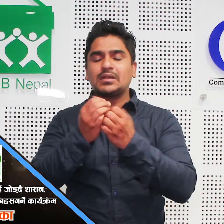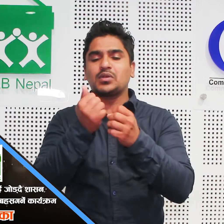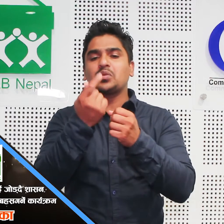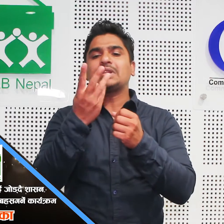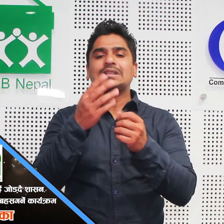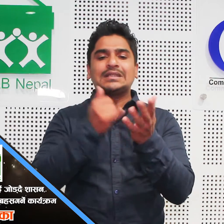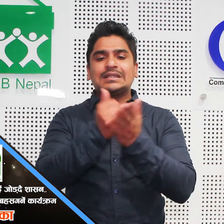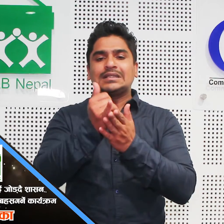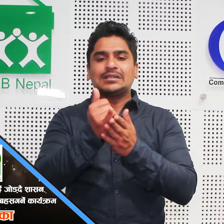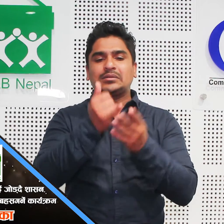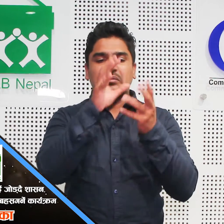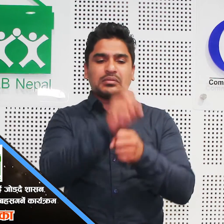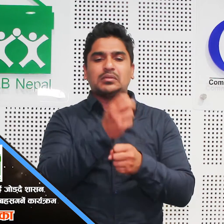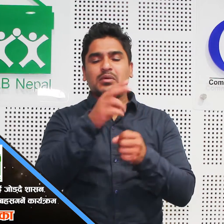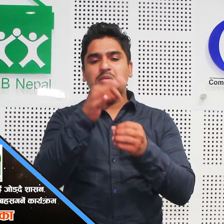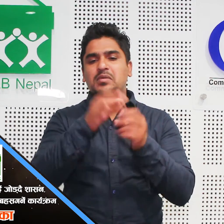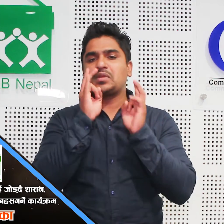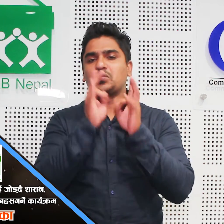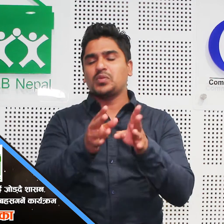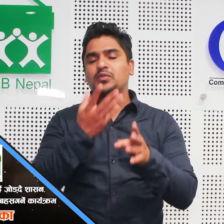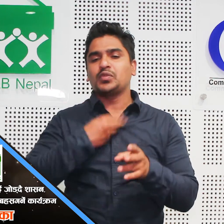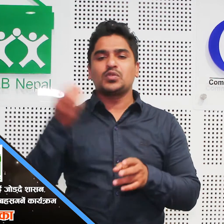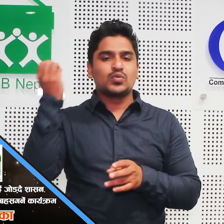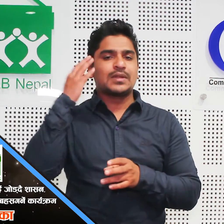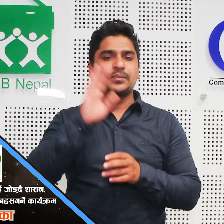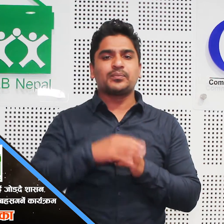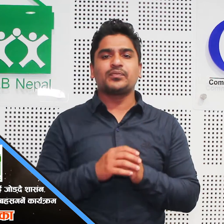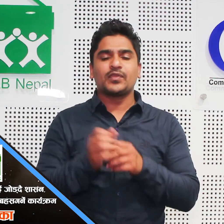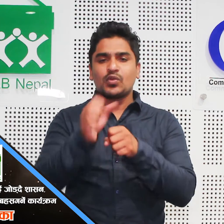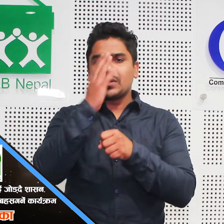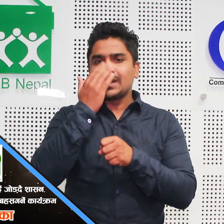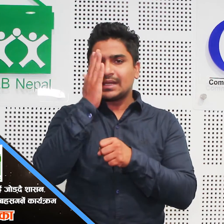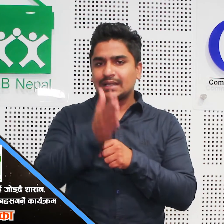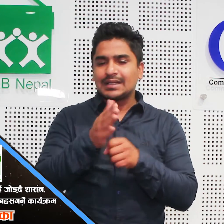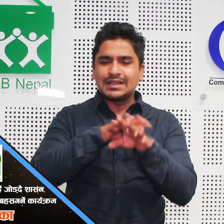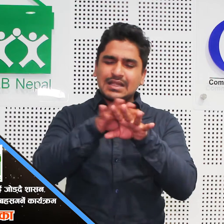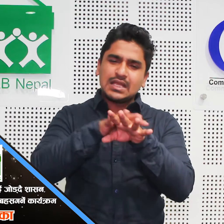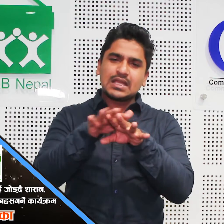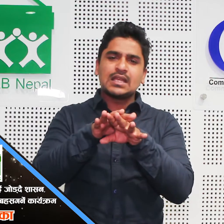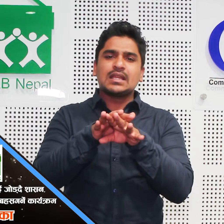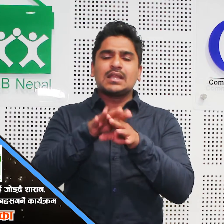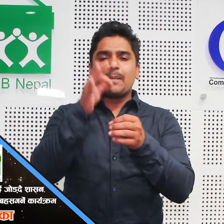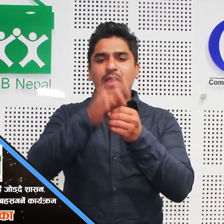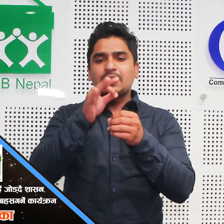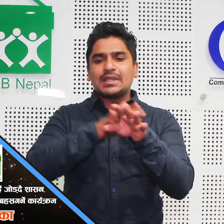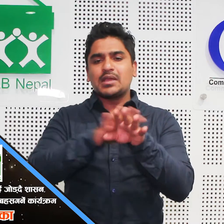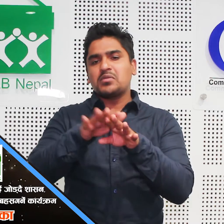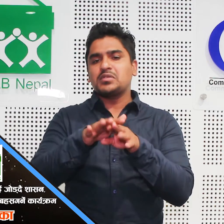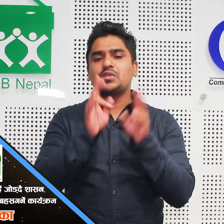भएर व्यवसायबाट पलायन भएको दुखेसो सुनाउनुहुन्छ। कोभिडको कारणले गर्दा धेरै व्यवसायहरू चाहिँ विस्थापित भएको अवस्था छ।